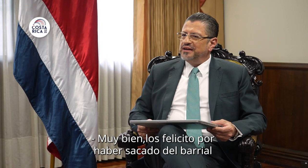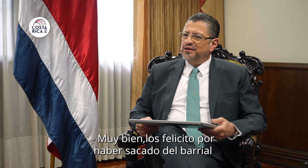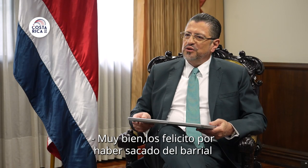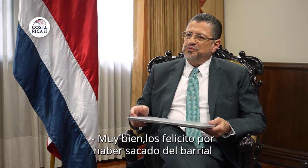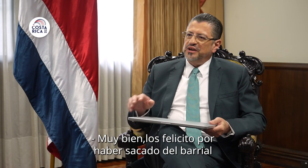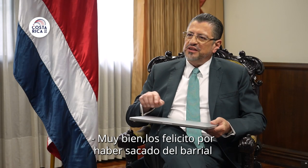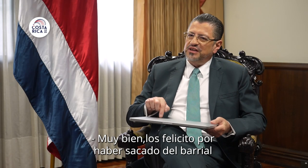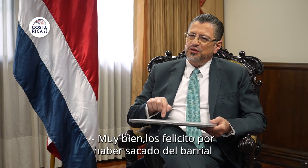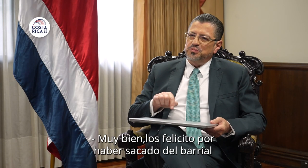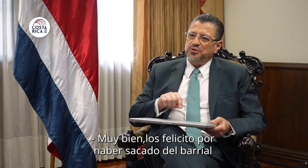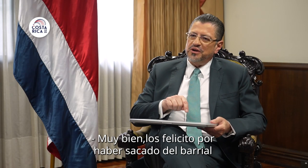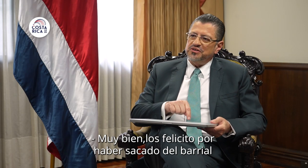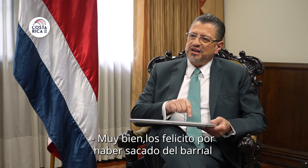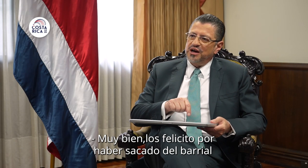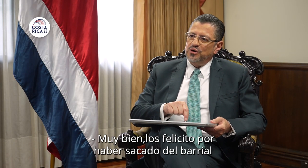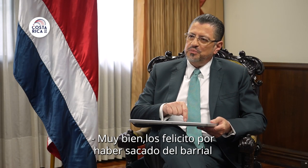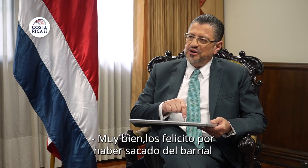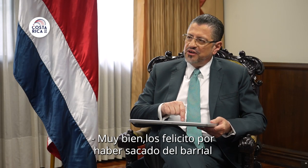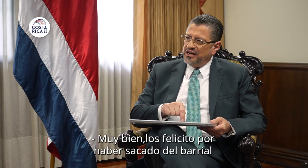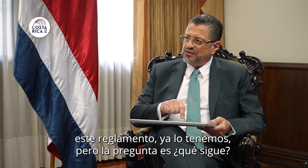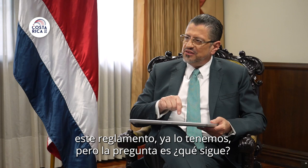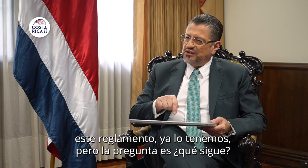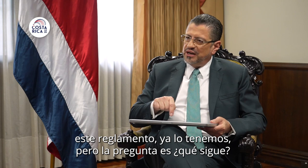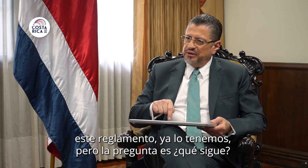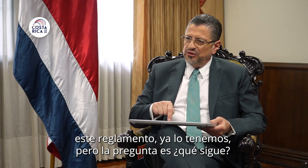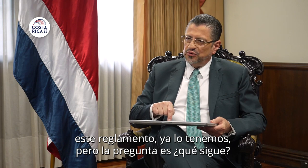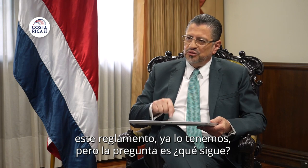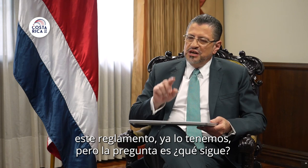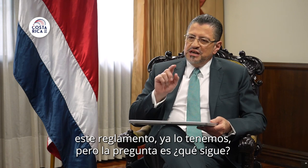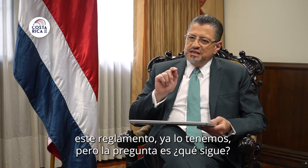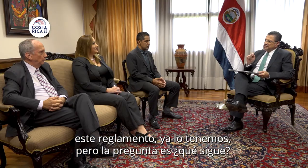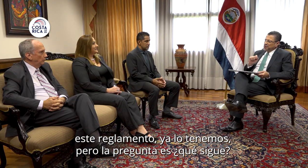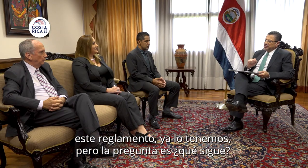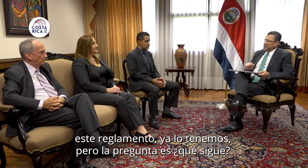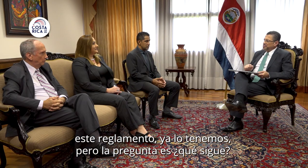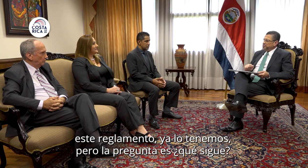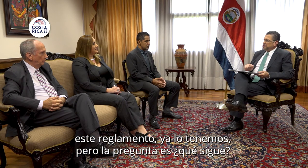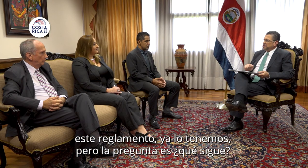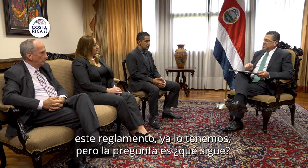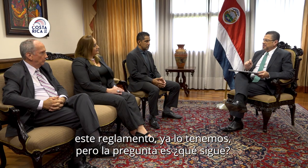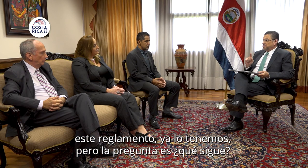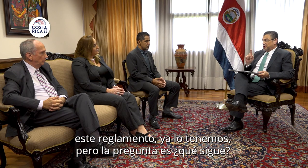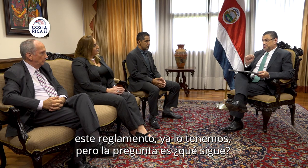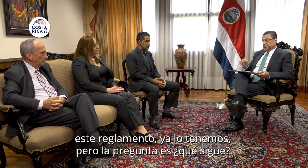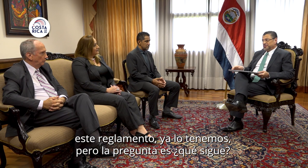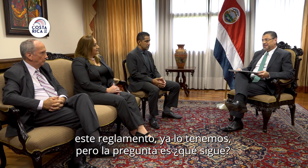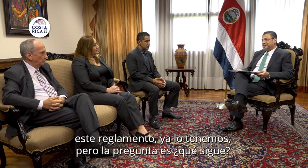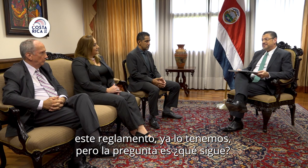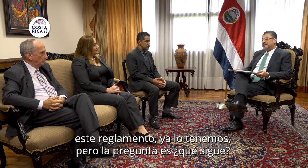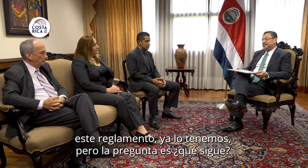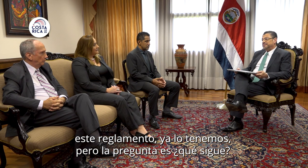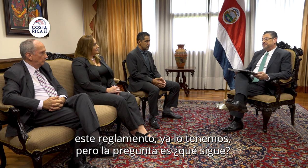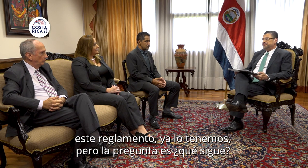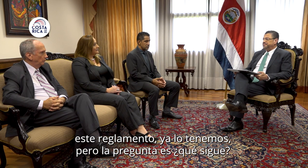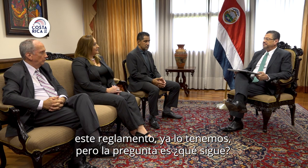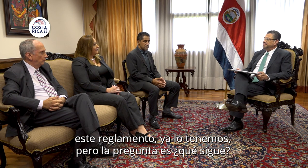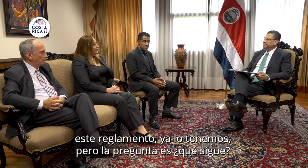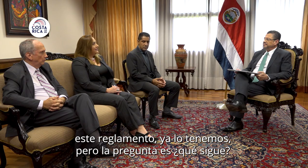Muy bien, los felicito por haber sacado del barrial este reglamento. Ya lo tenemos, pero la pregunta es ¿qué